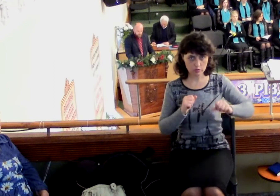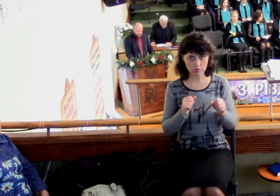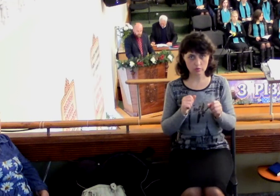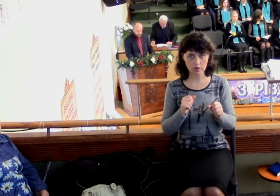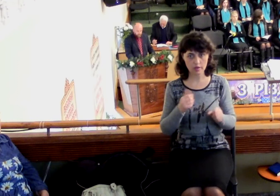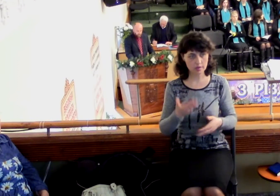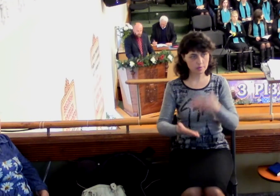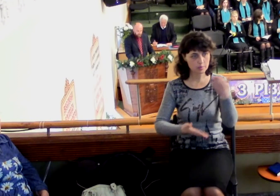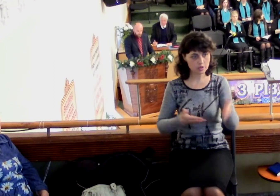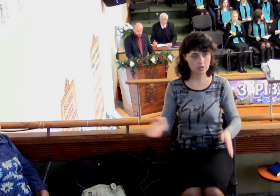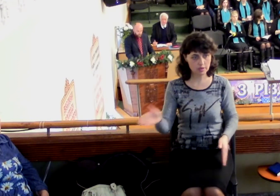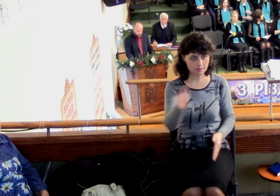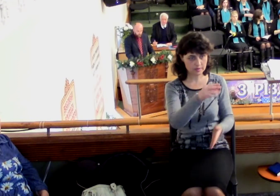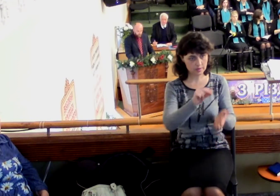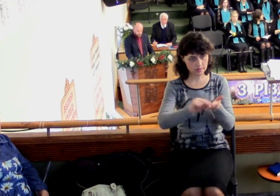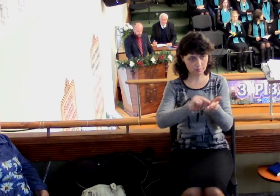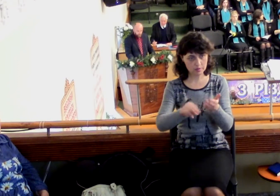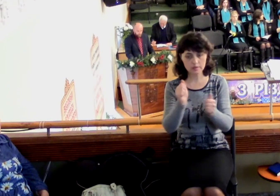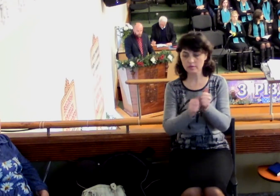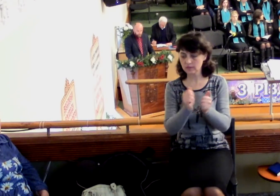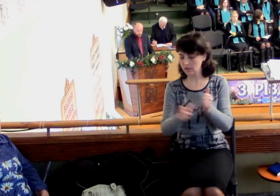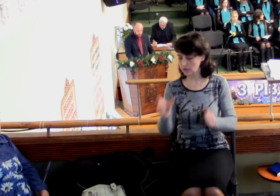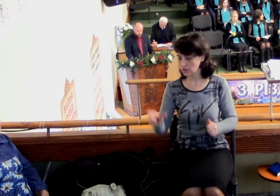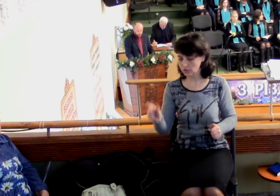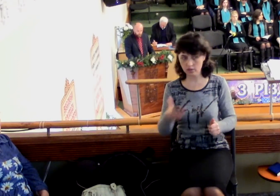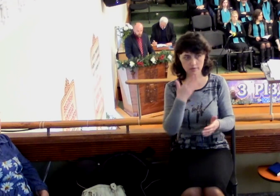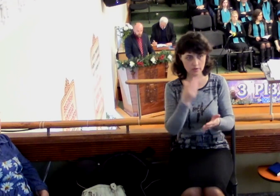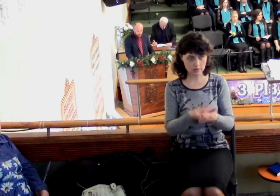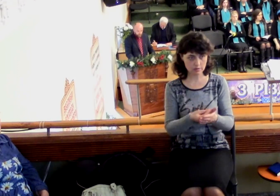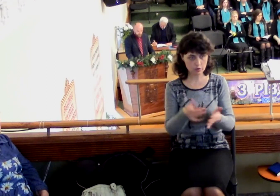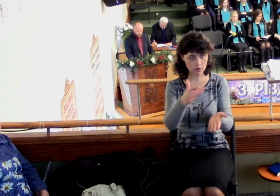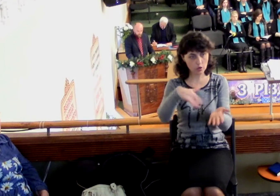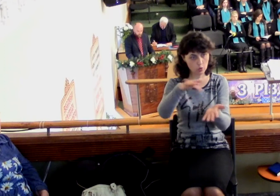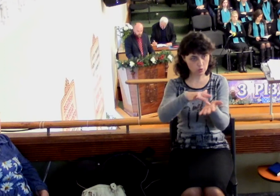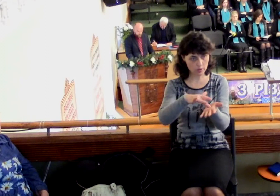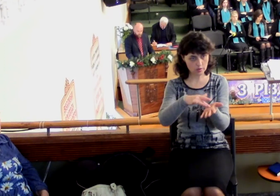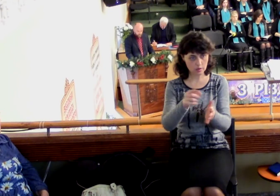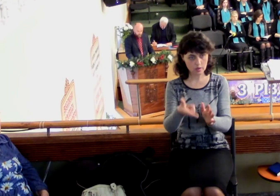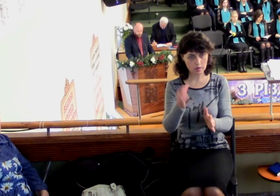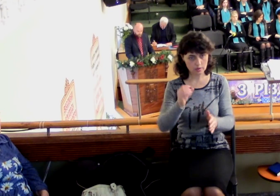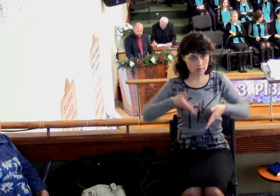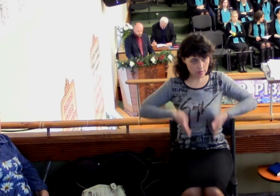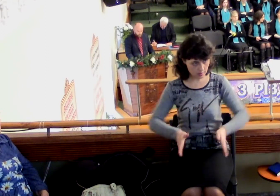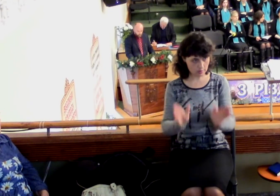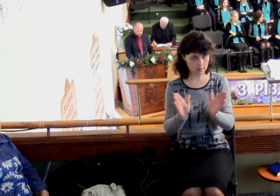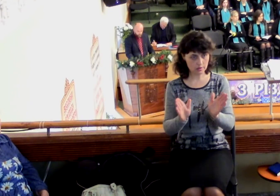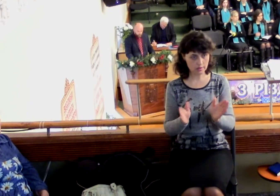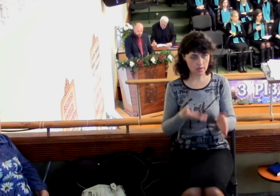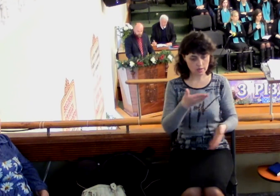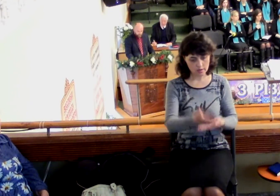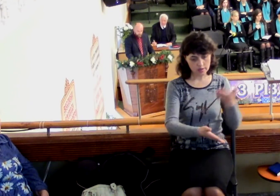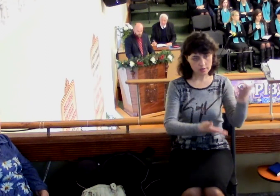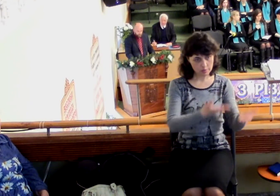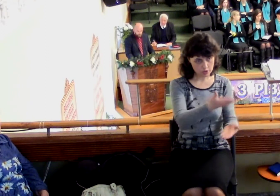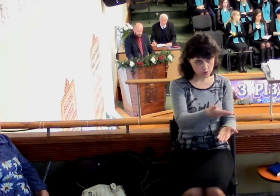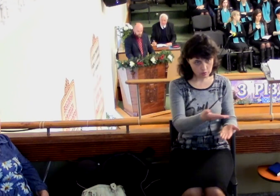пошли все записываться, каждый в свой город. Пошел также Иосиф из Галилеи, из города Назарета, в Иудею, в город